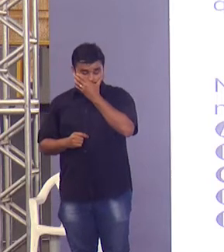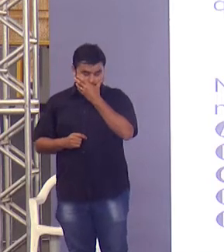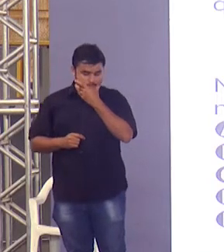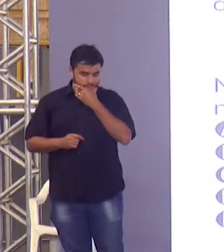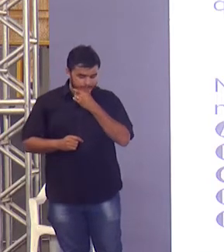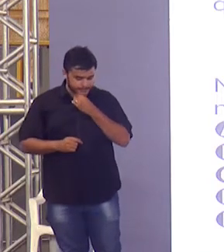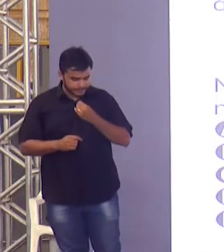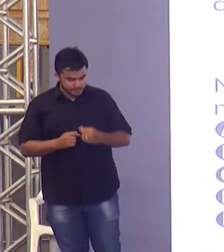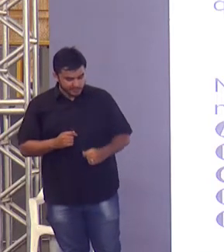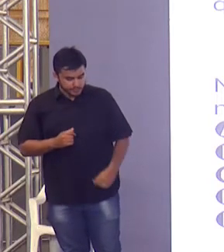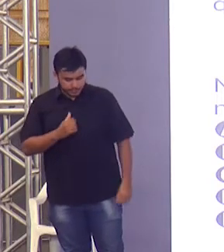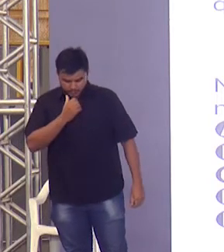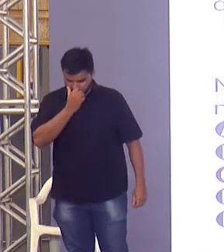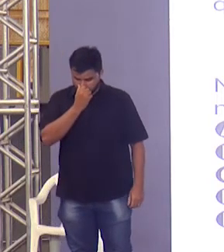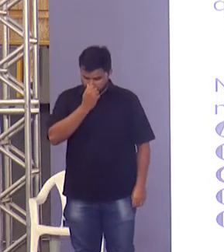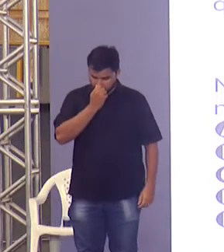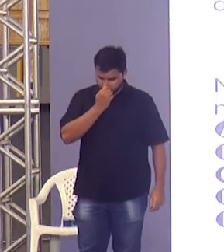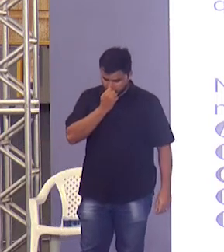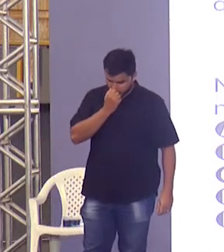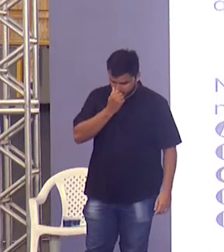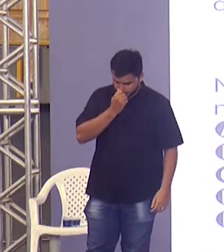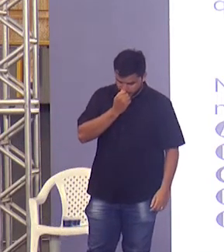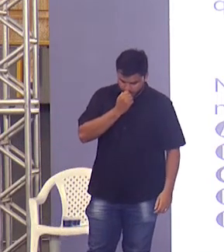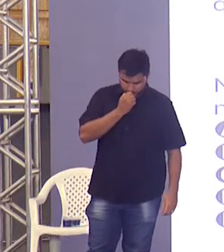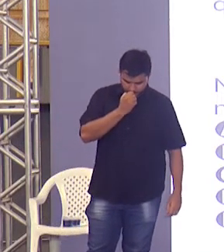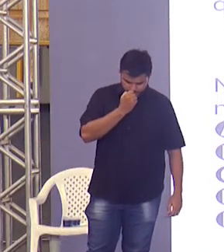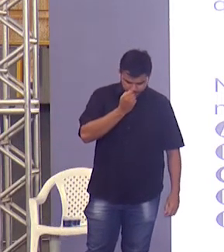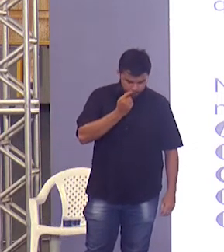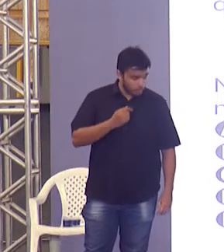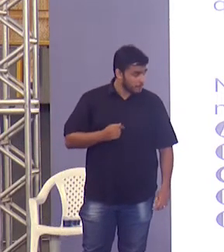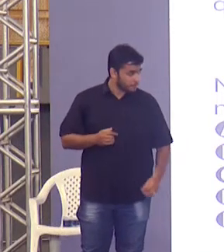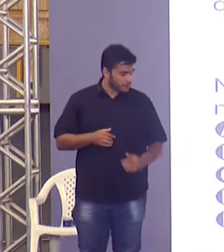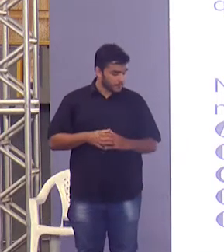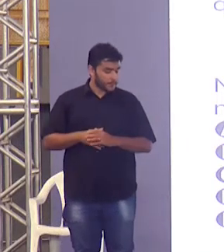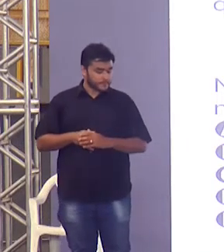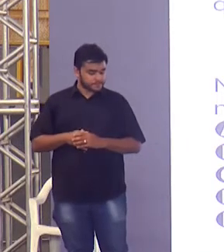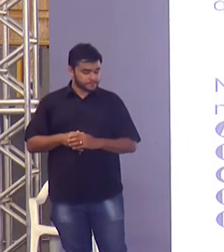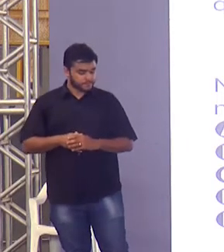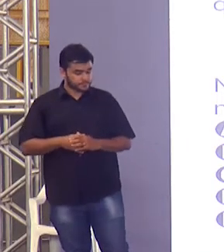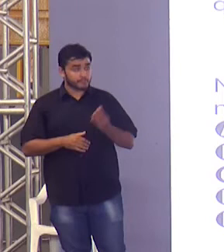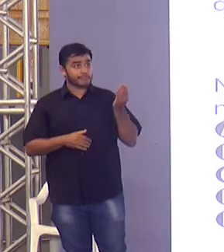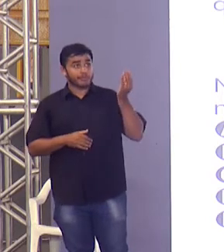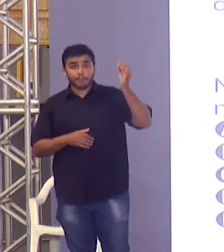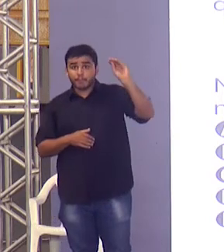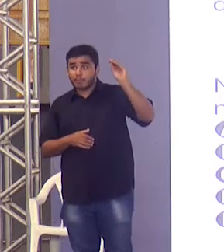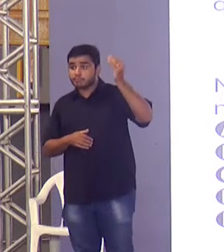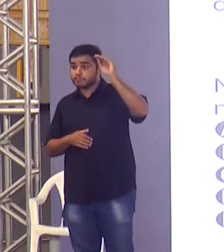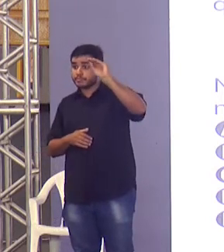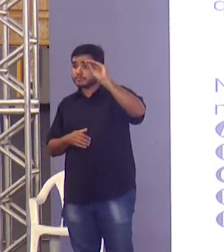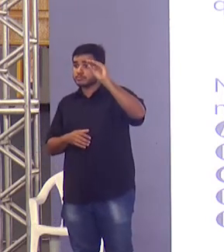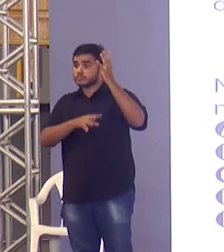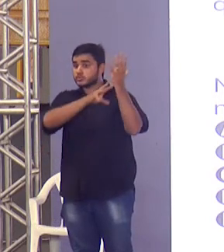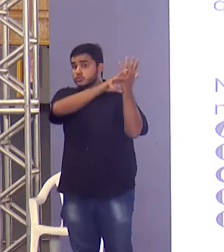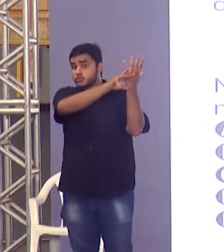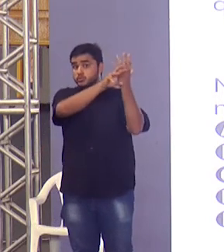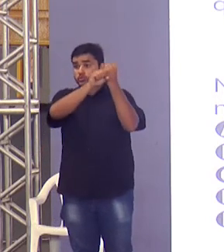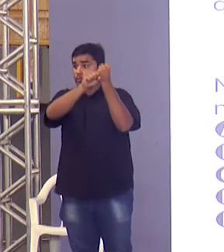olha só, eu vou botar um número aqui, um aqui e um aqui. A soma dos 3 tem que dar